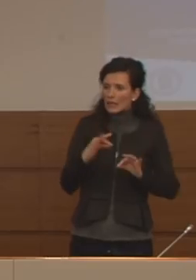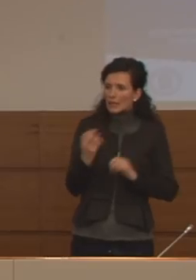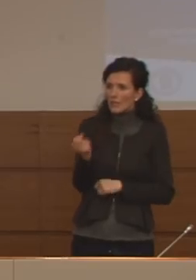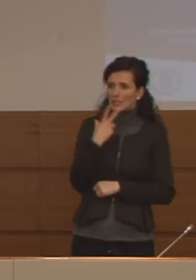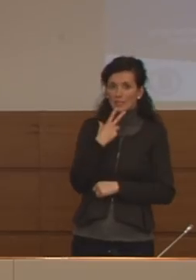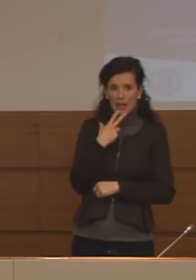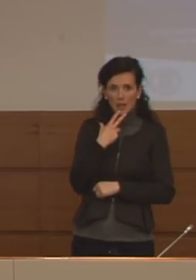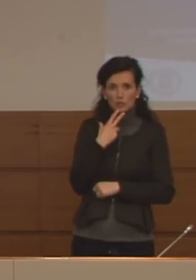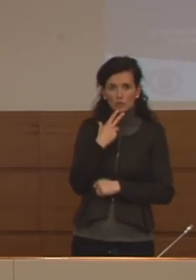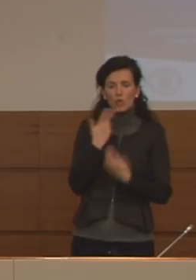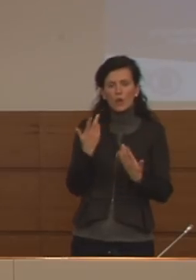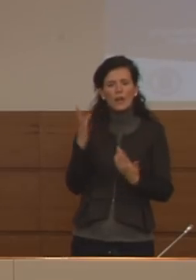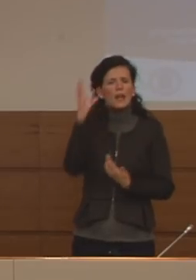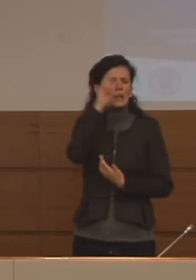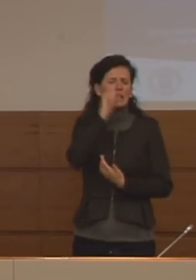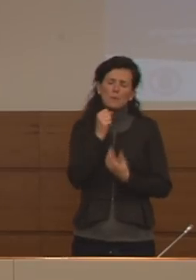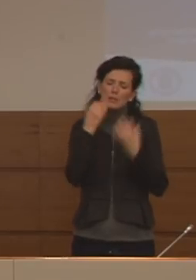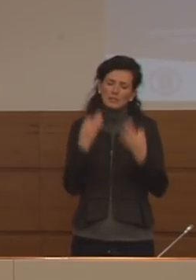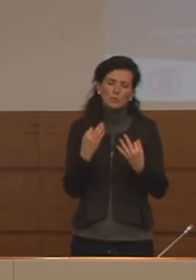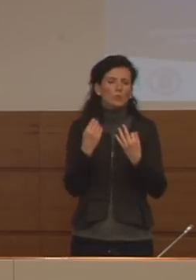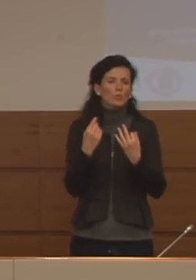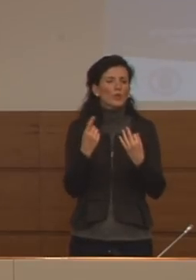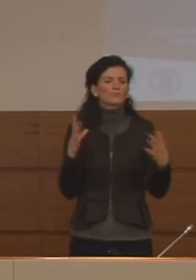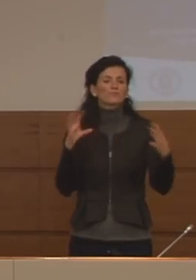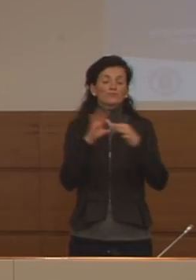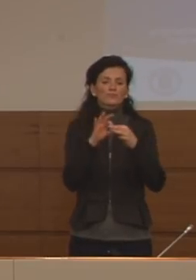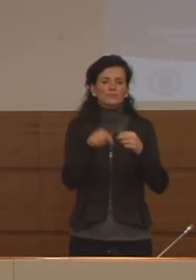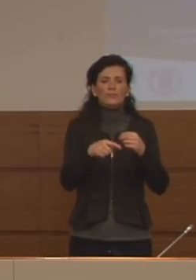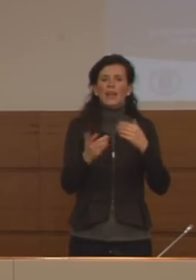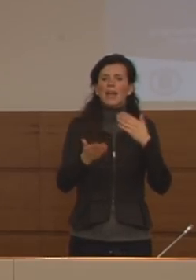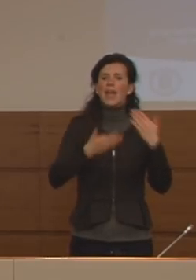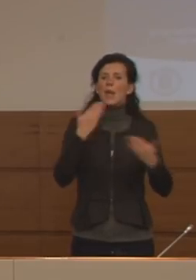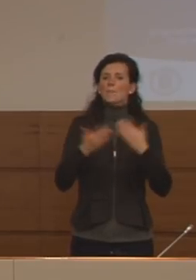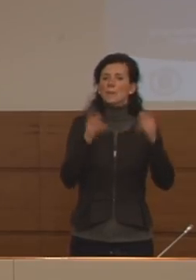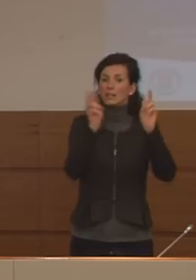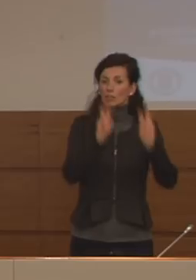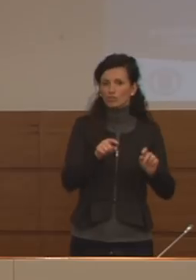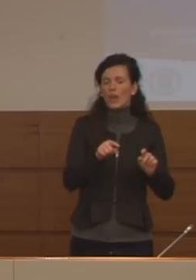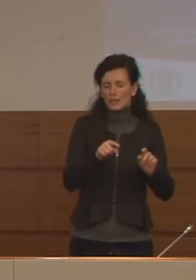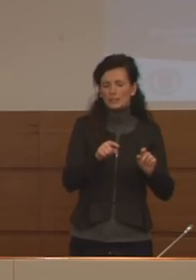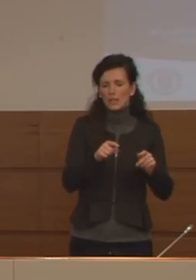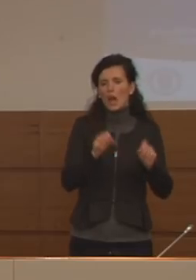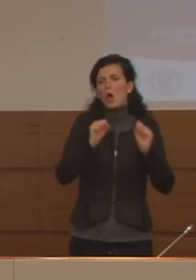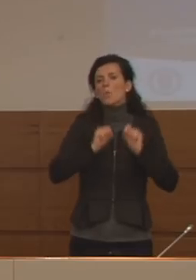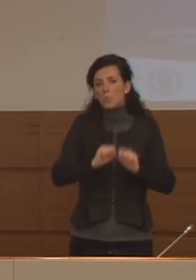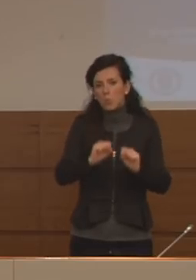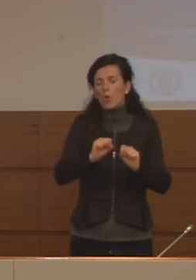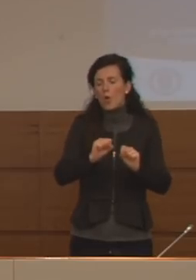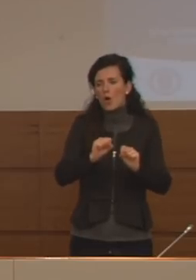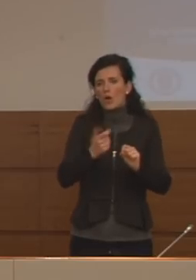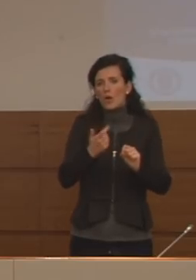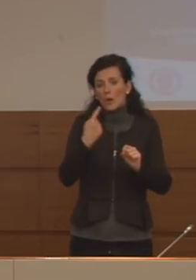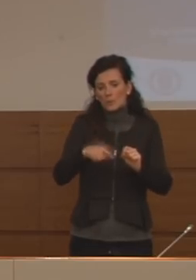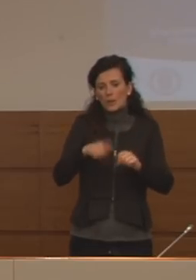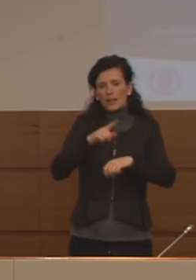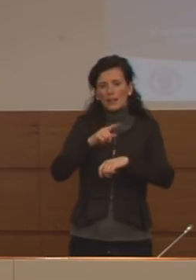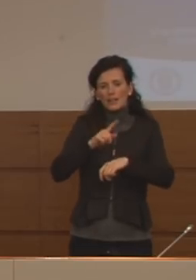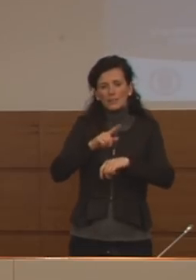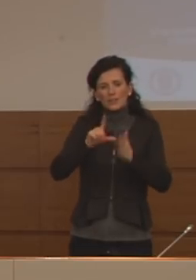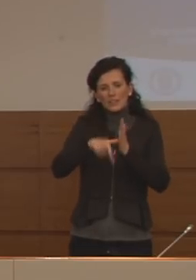momento di emergenza e e su questo problema anche il motivo per cui sono stati anche prorogati i